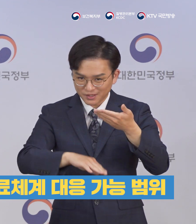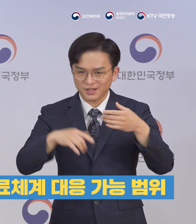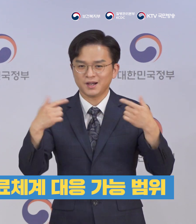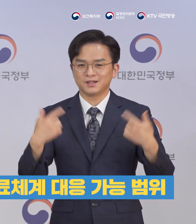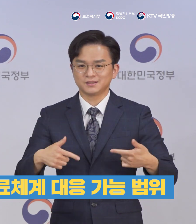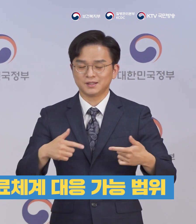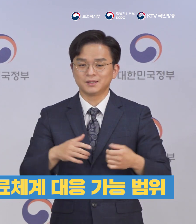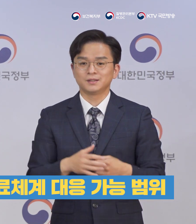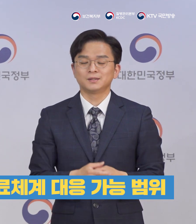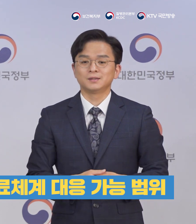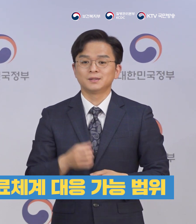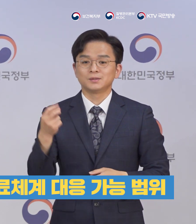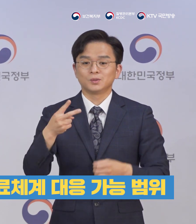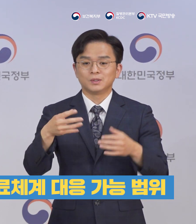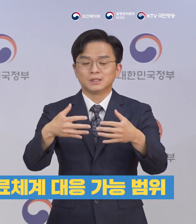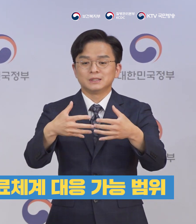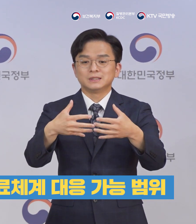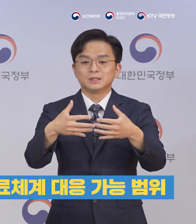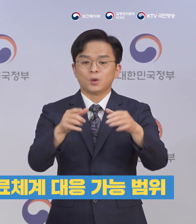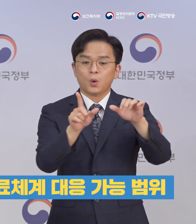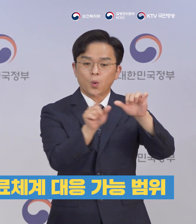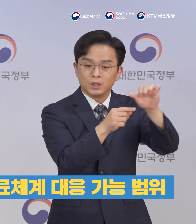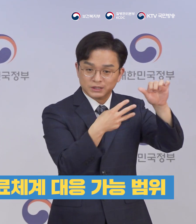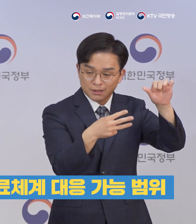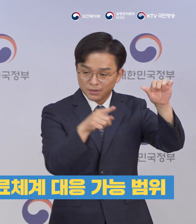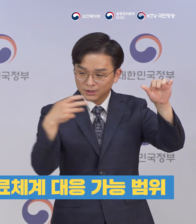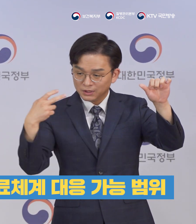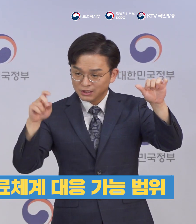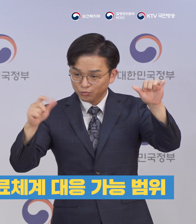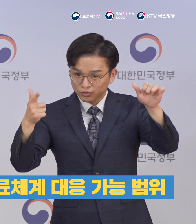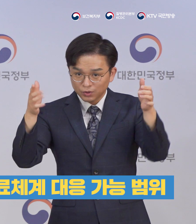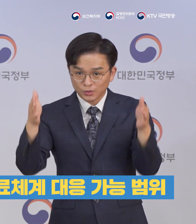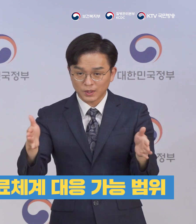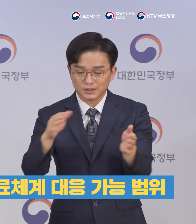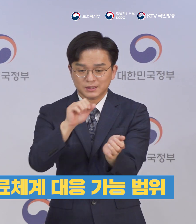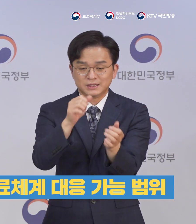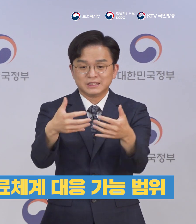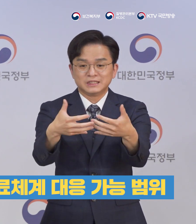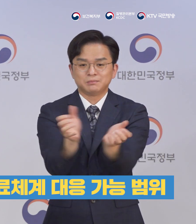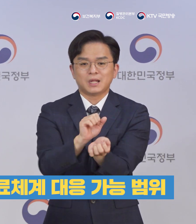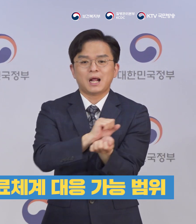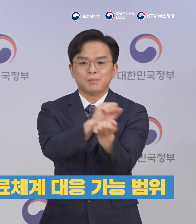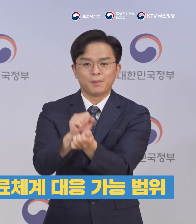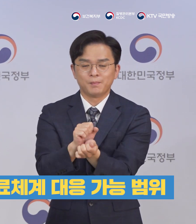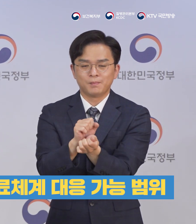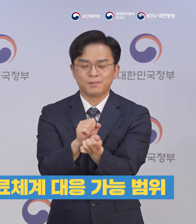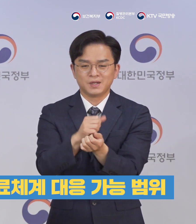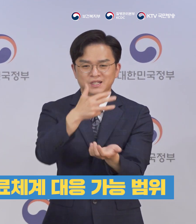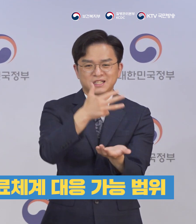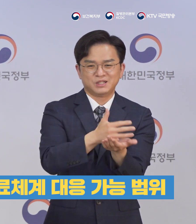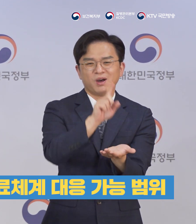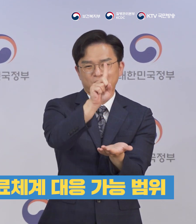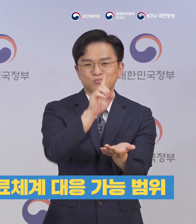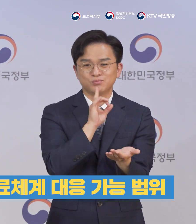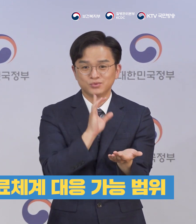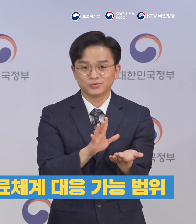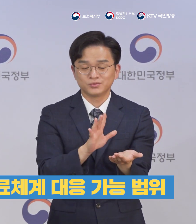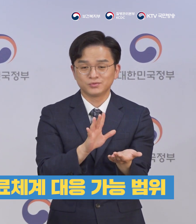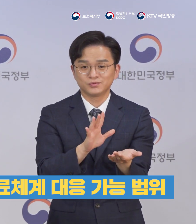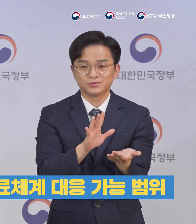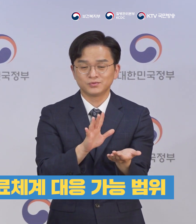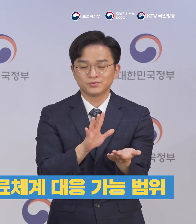집단 발생 건수는 이태원 클럽 관련 한 건으로 대규모의 재확산은 나타나지 않고 있으나 이로